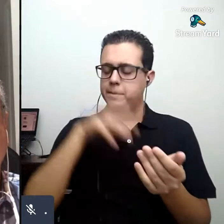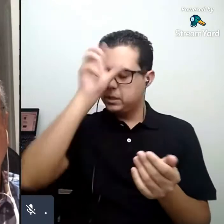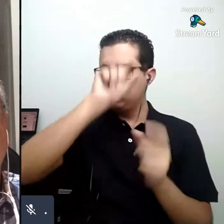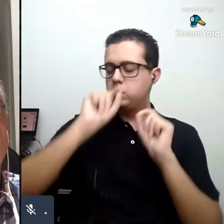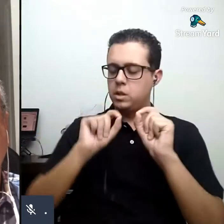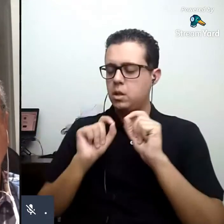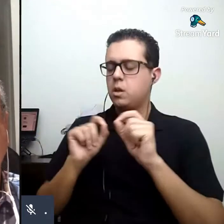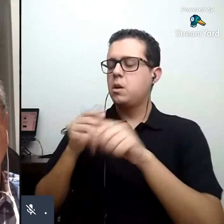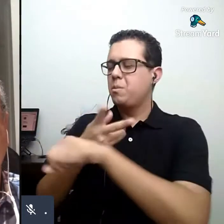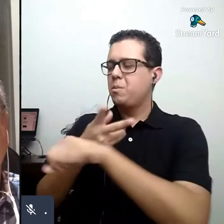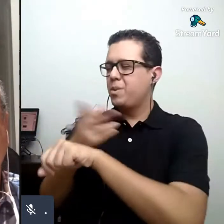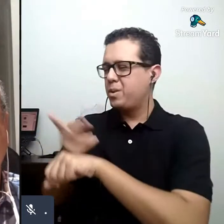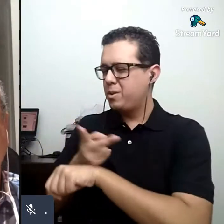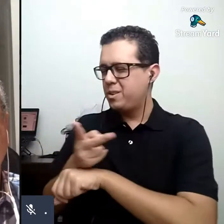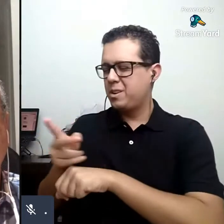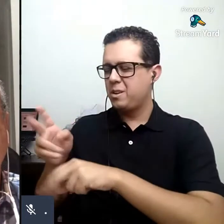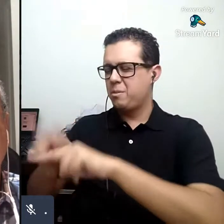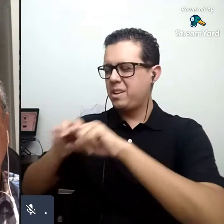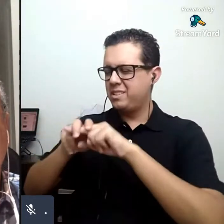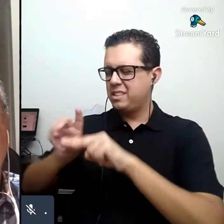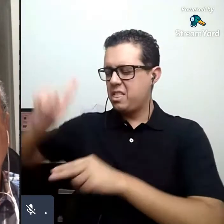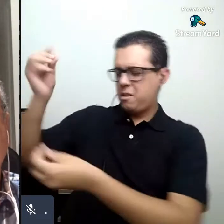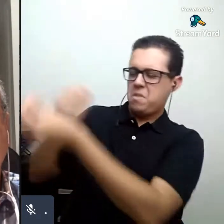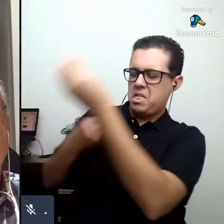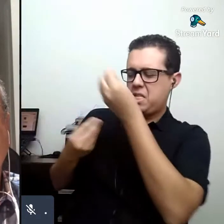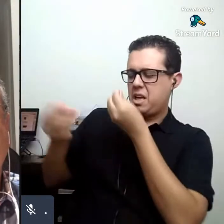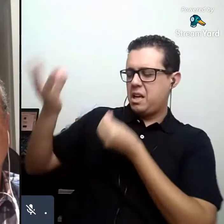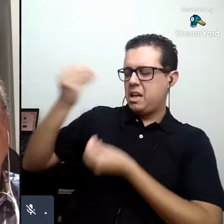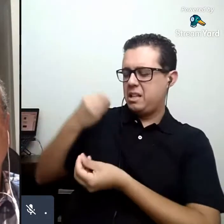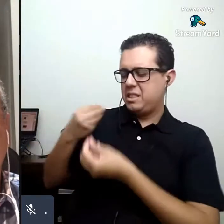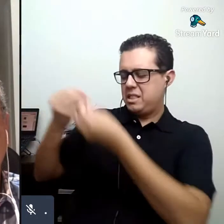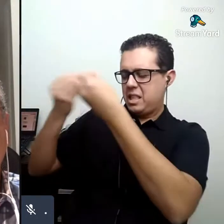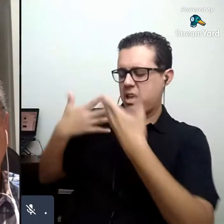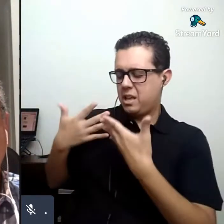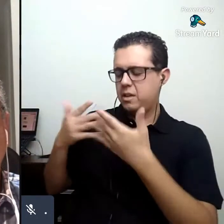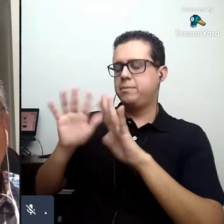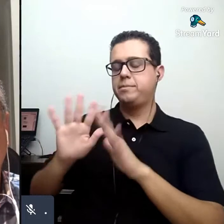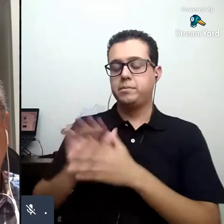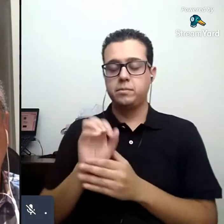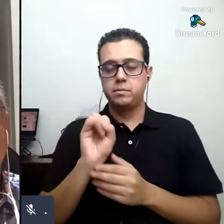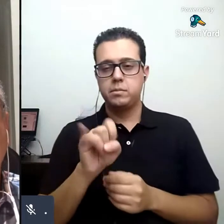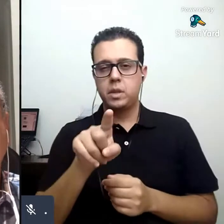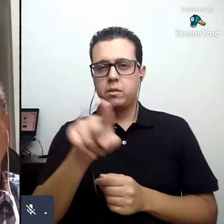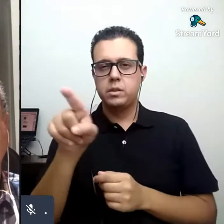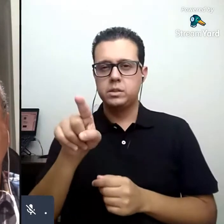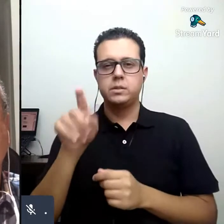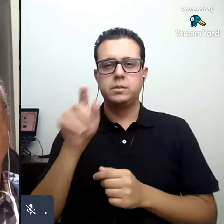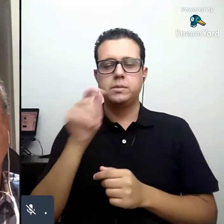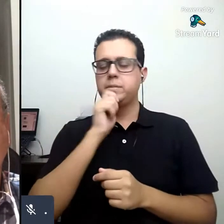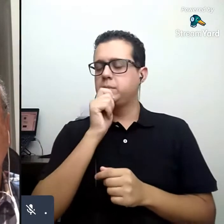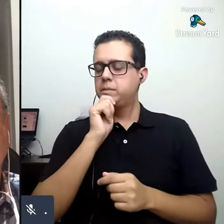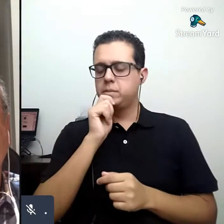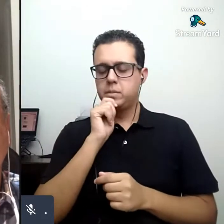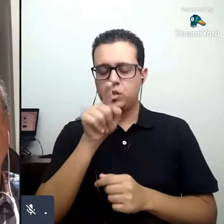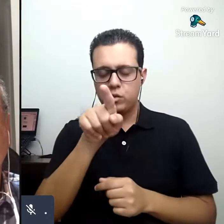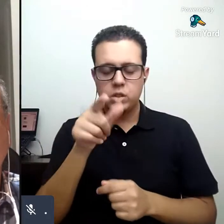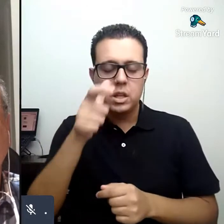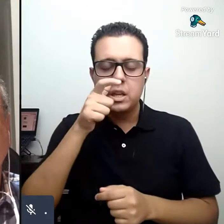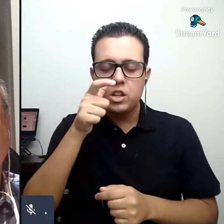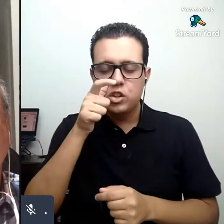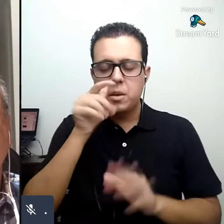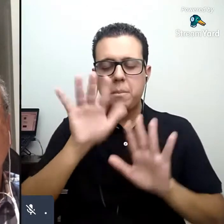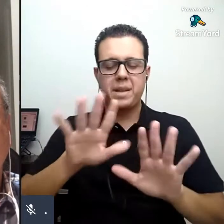ele já nos deu a salvação em Cristo Jesus. Se você está nos ouvindo e não tem ainda a certeza da salvação em